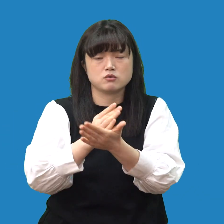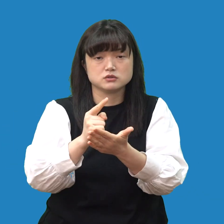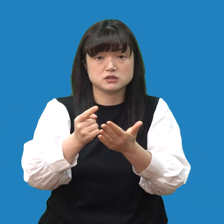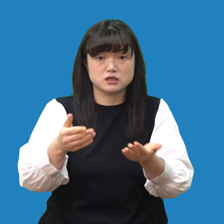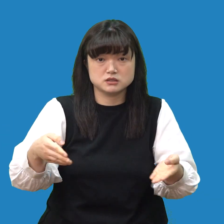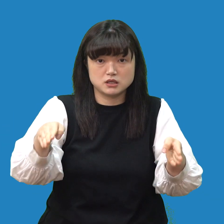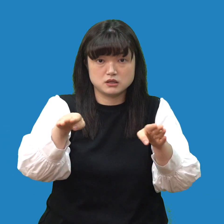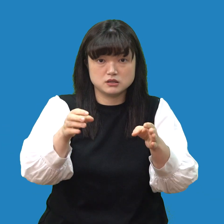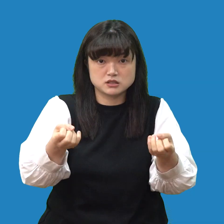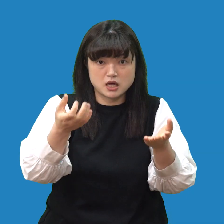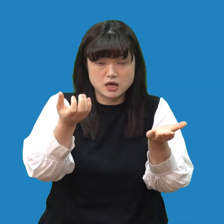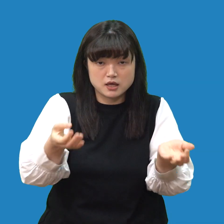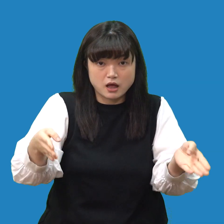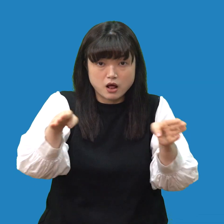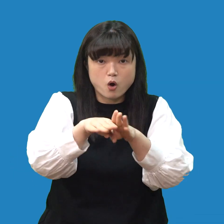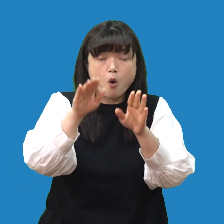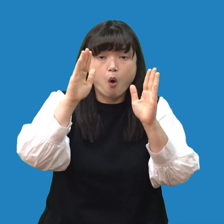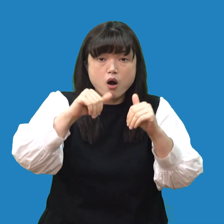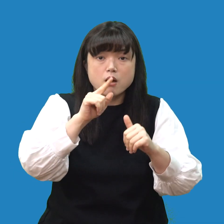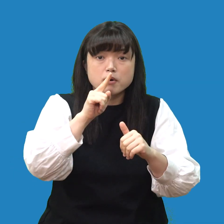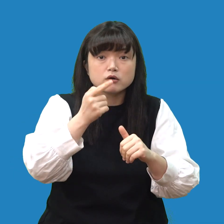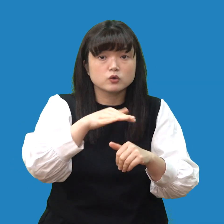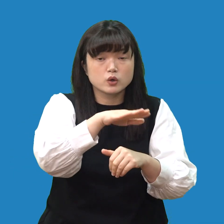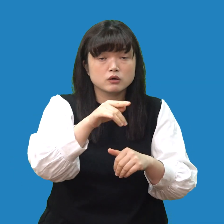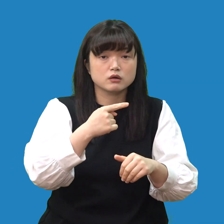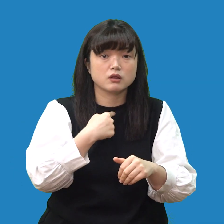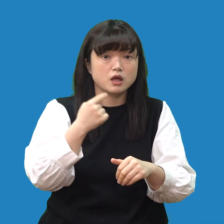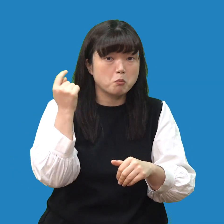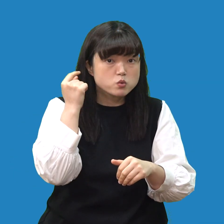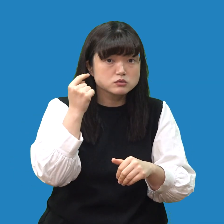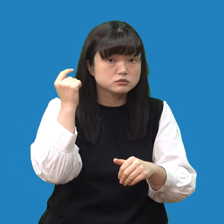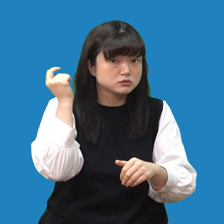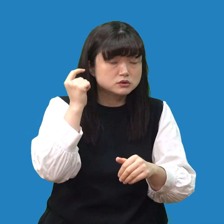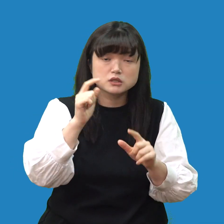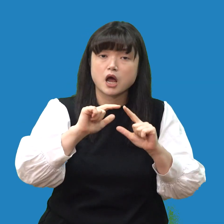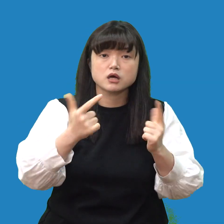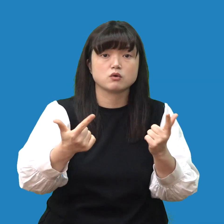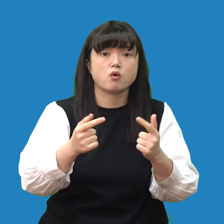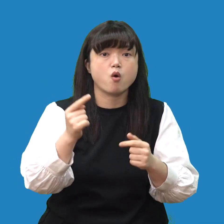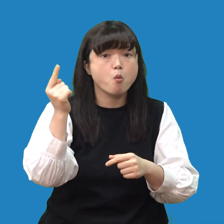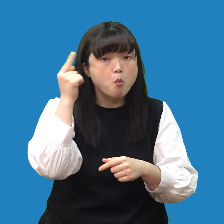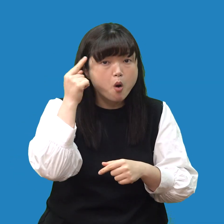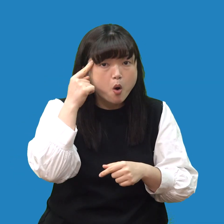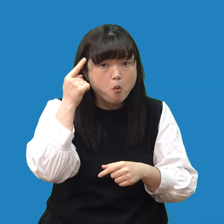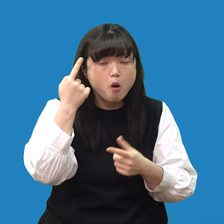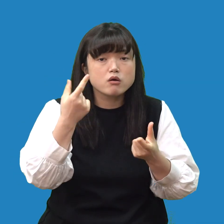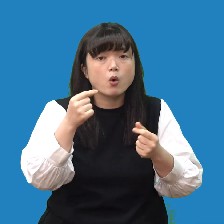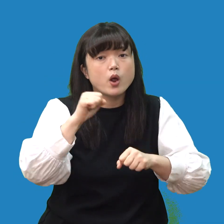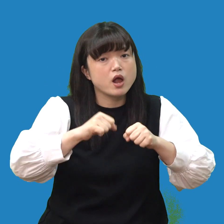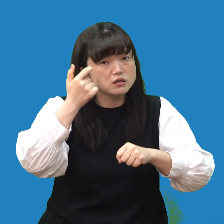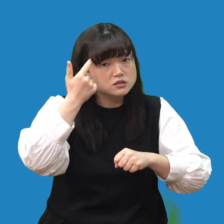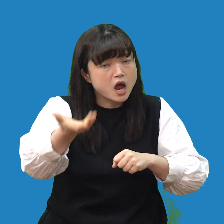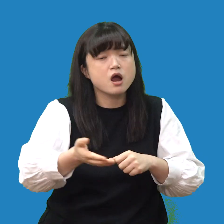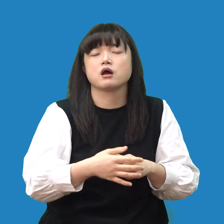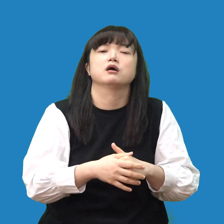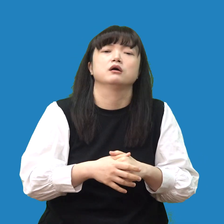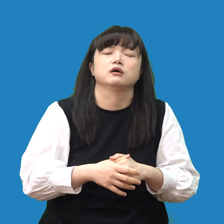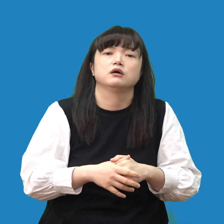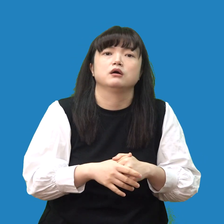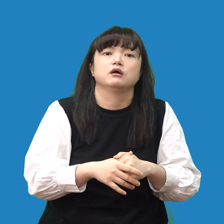제단을 헐라하였거늘 너희가 내 목소리를 듣지 아니하였으니 어찌하여 그리하였느냐.